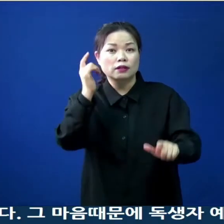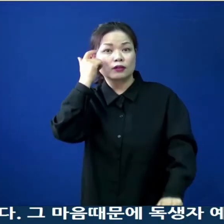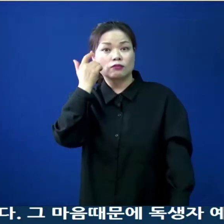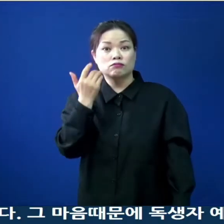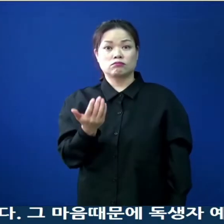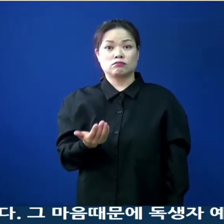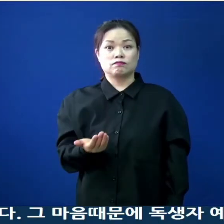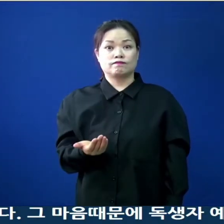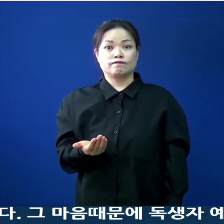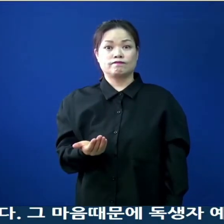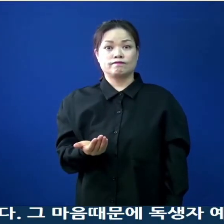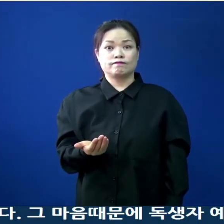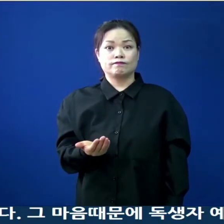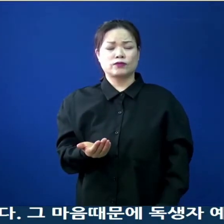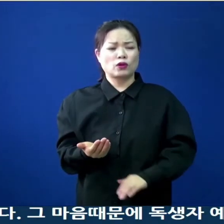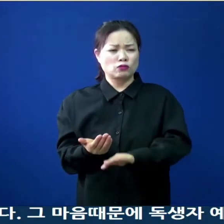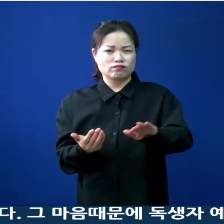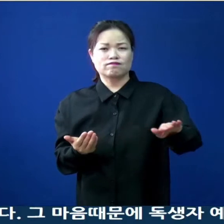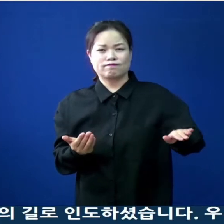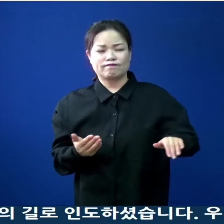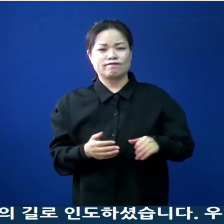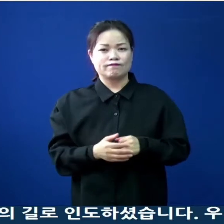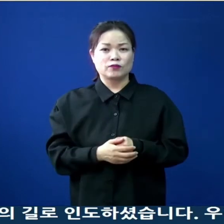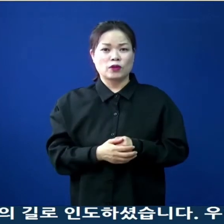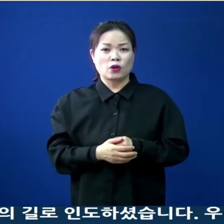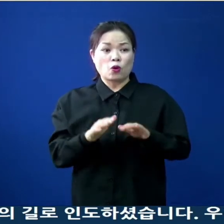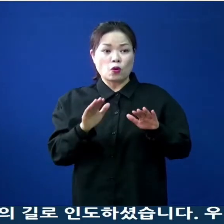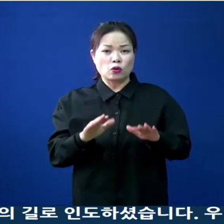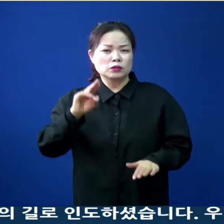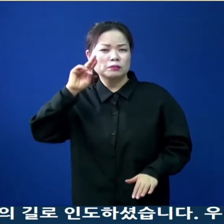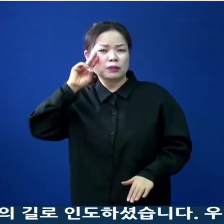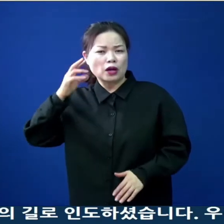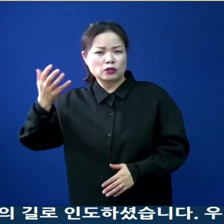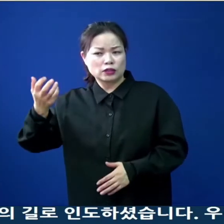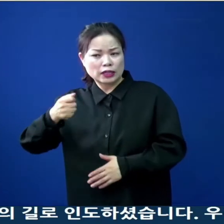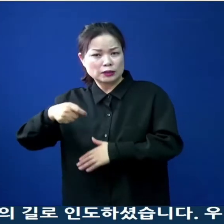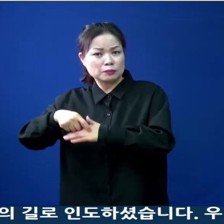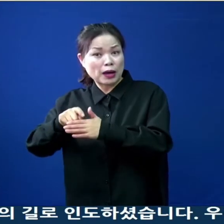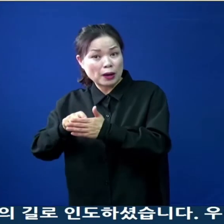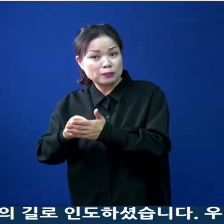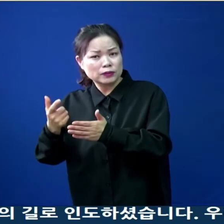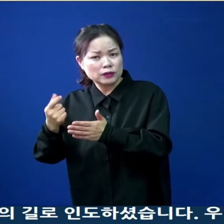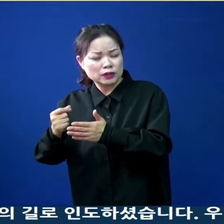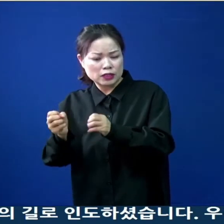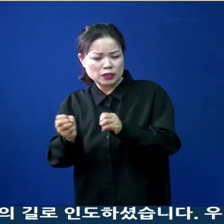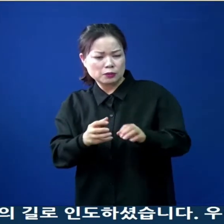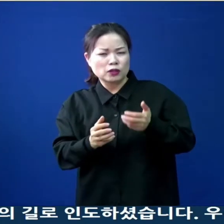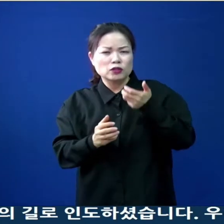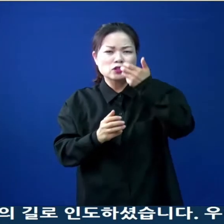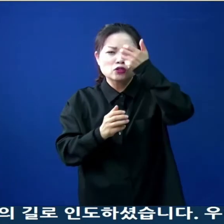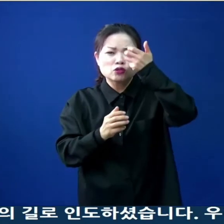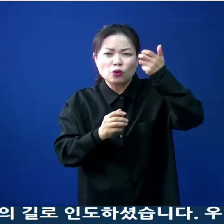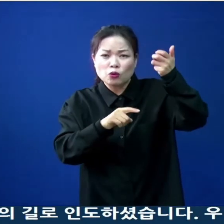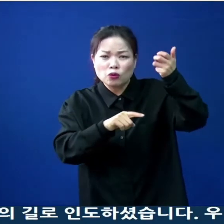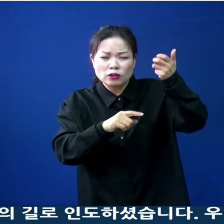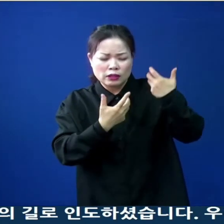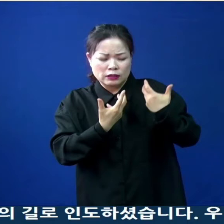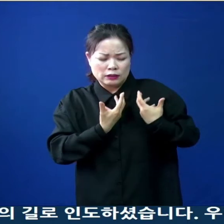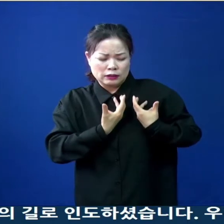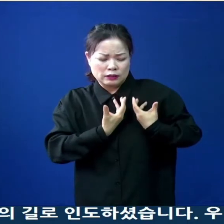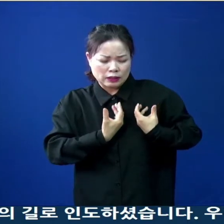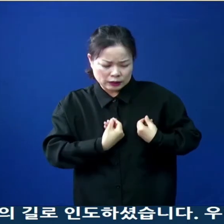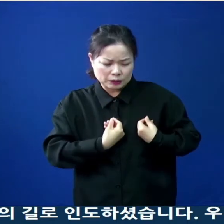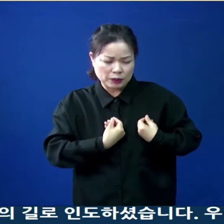하겠습니까? 우리도 여러분, 오늘 바울이 가졌듯이 잃어버린 영혼, 낙심한